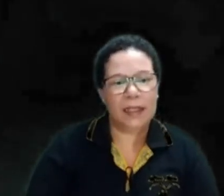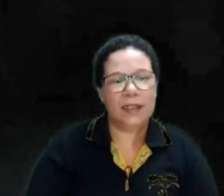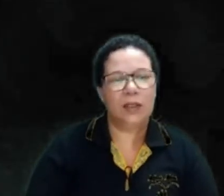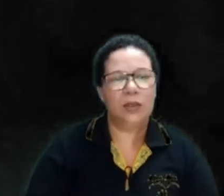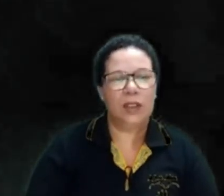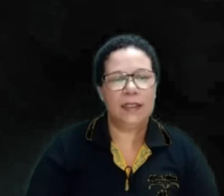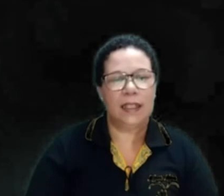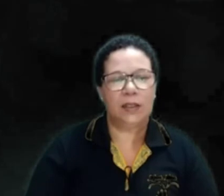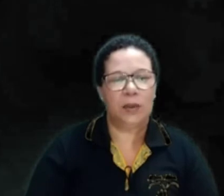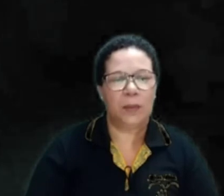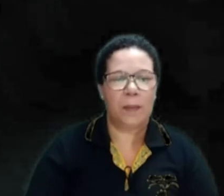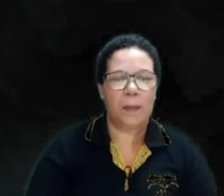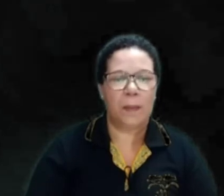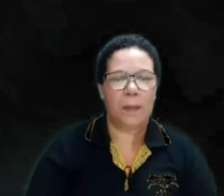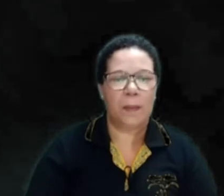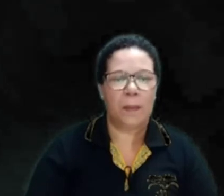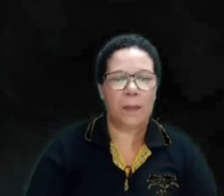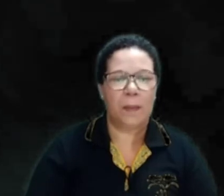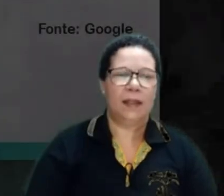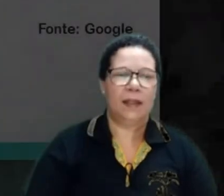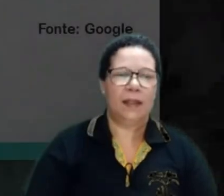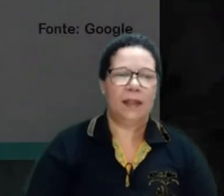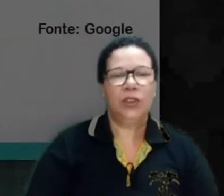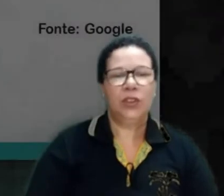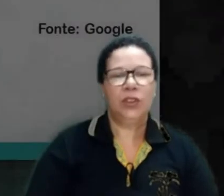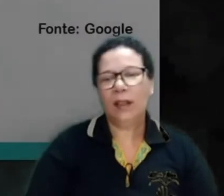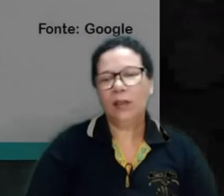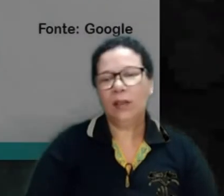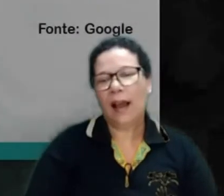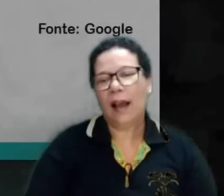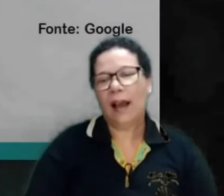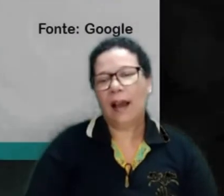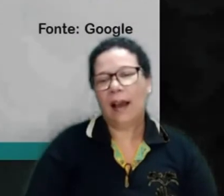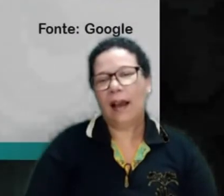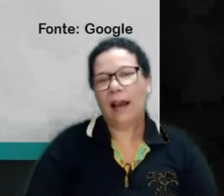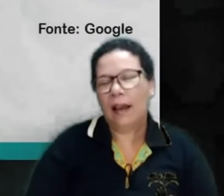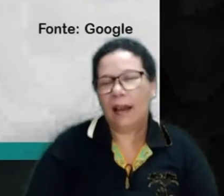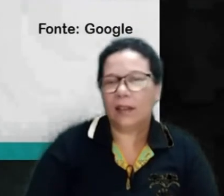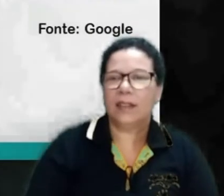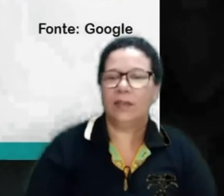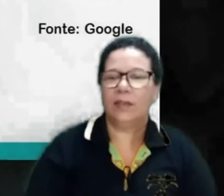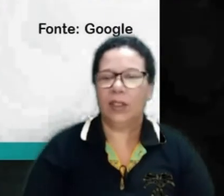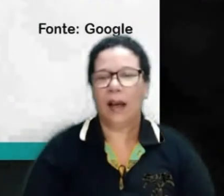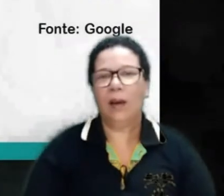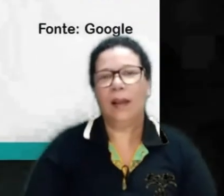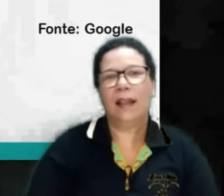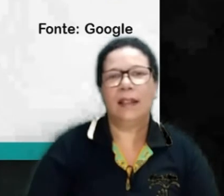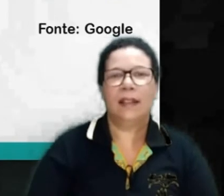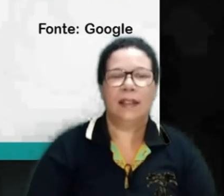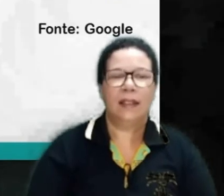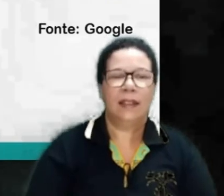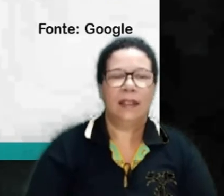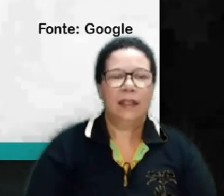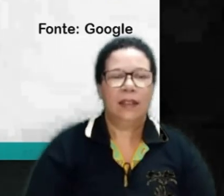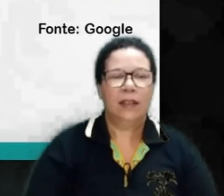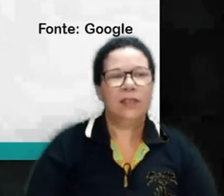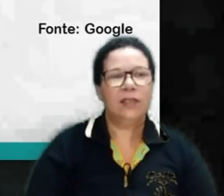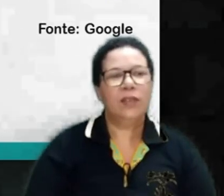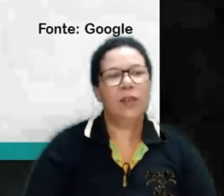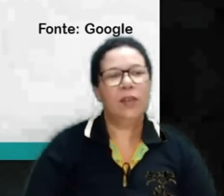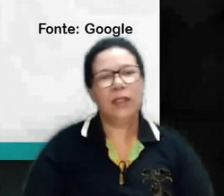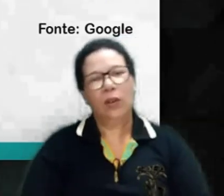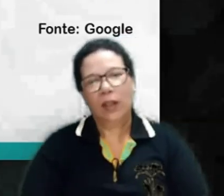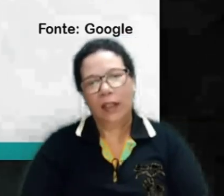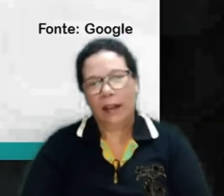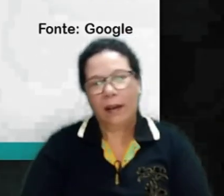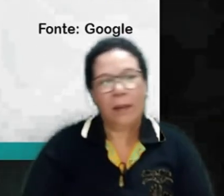para estar se utilizando. Bem, continuando a nossa videoaula, Nós vamos